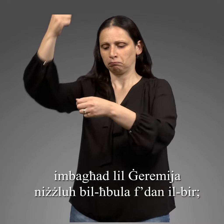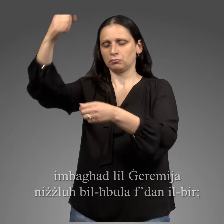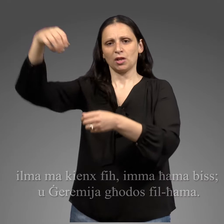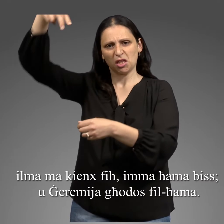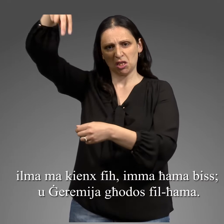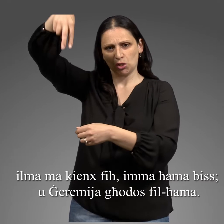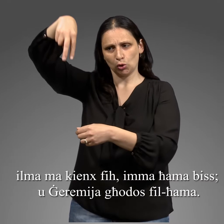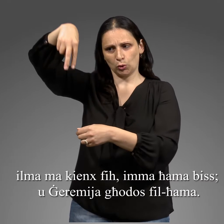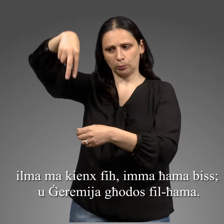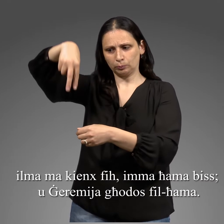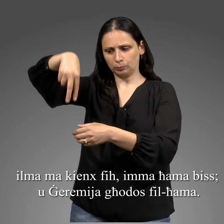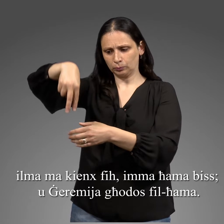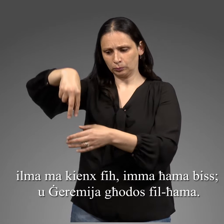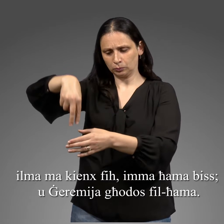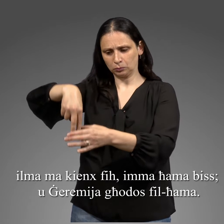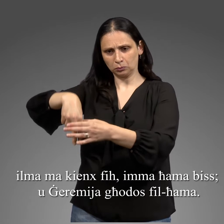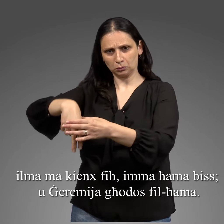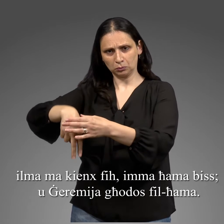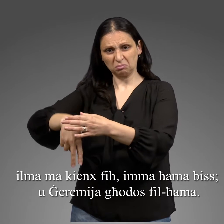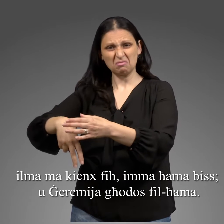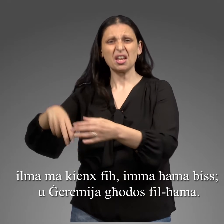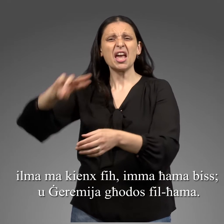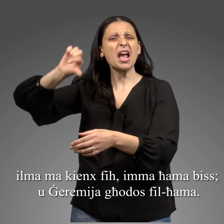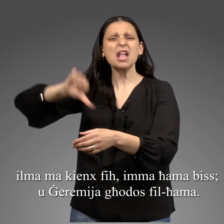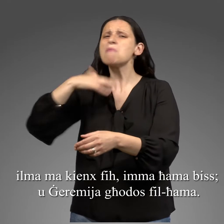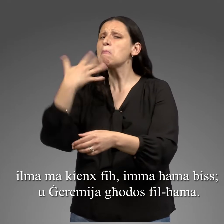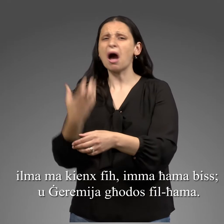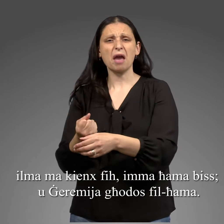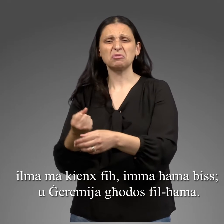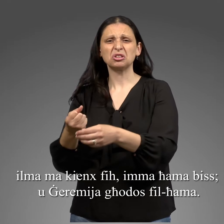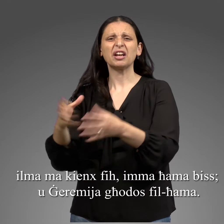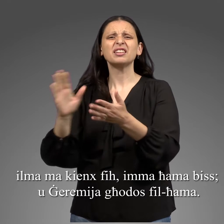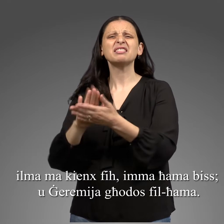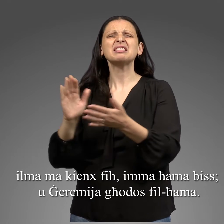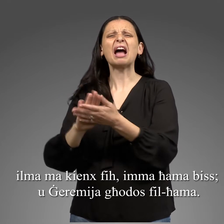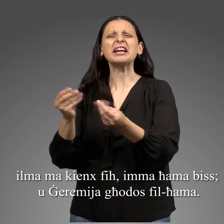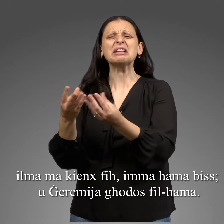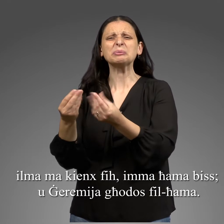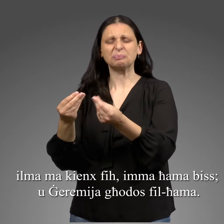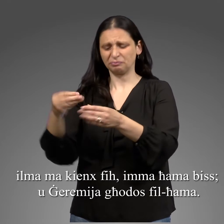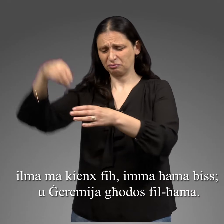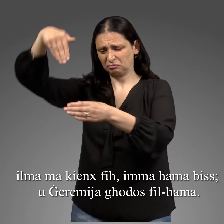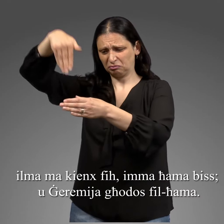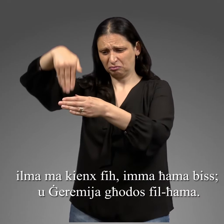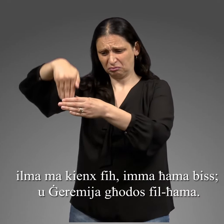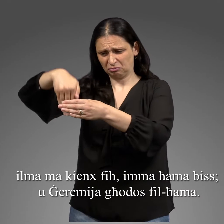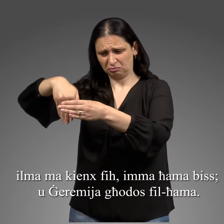-bir il-mamakinx fiħ imma ħama bis Uġeramija qodos fill-ħama